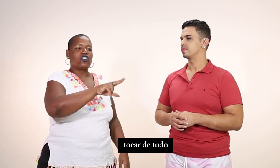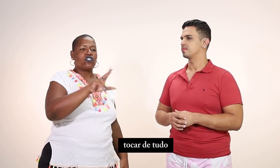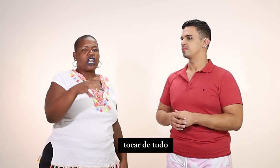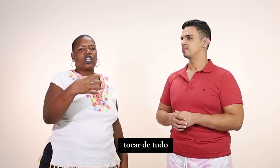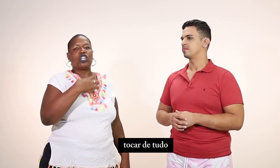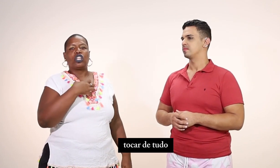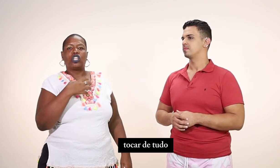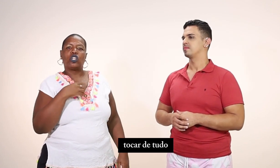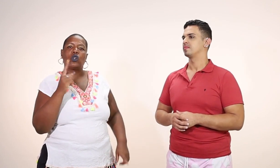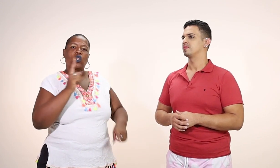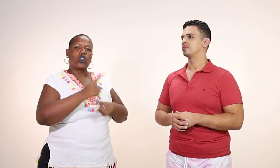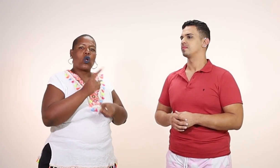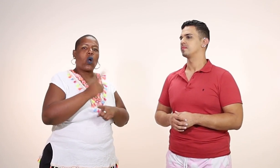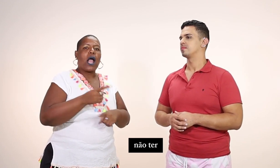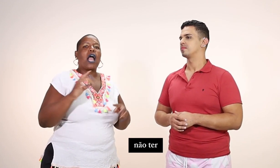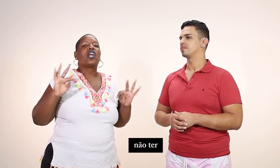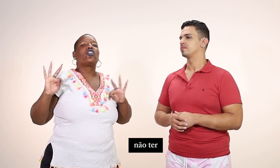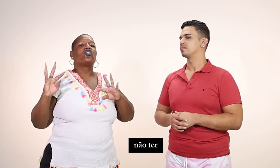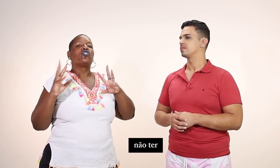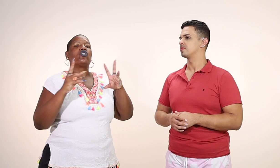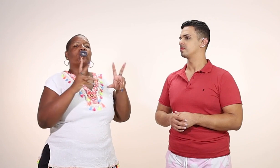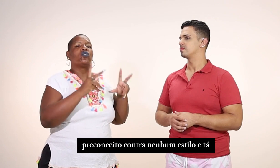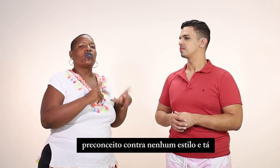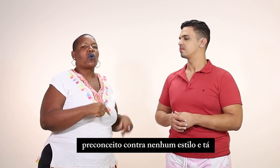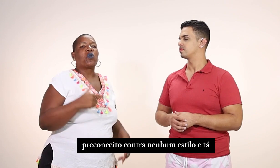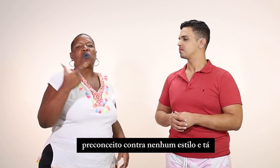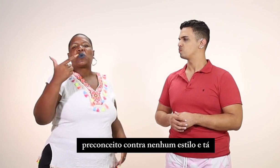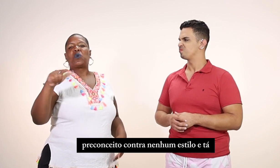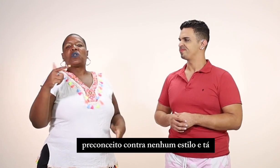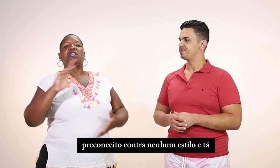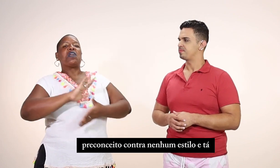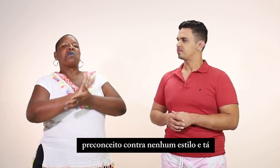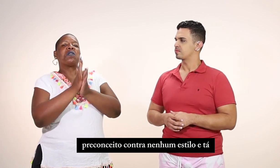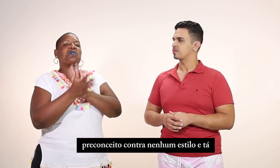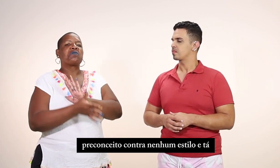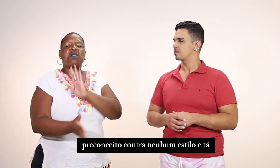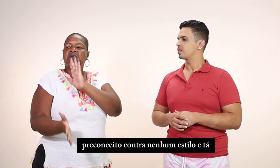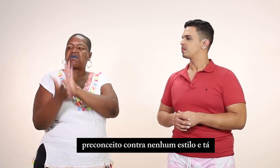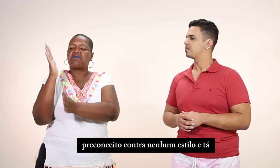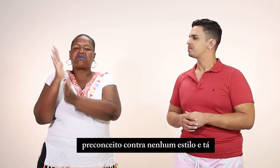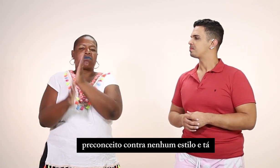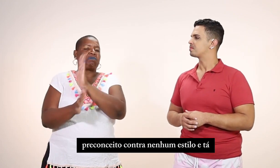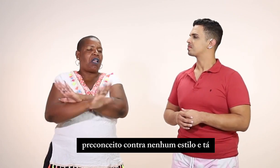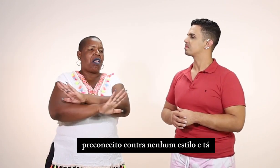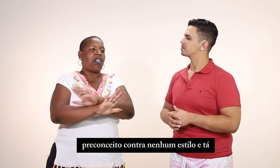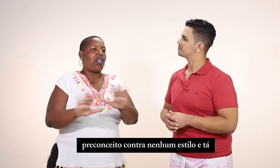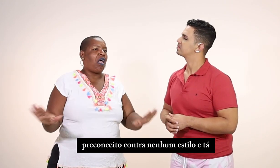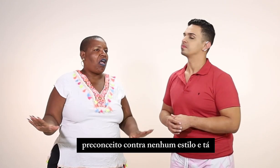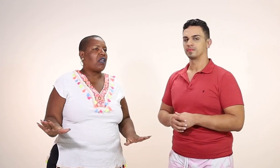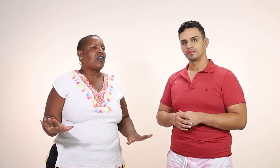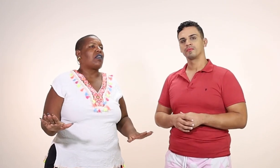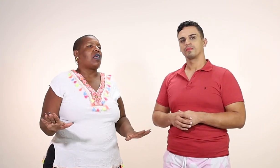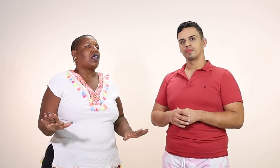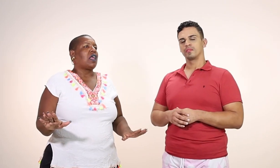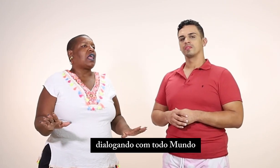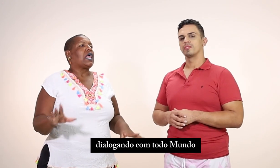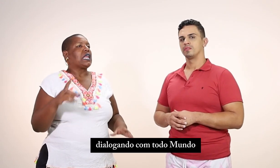de tudo, não ter preconceito contra nenhum estilo e tá dialogando com